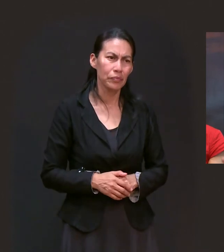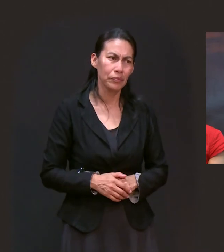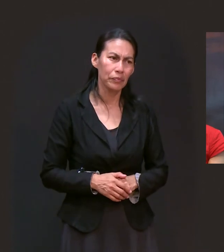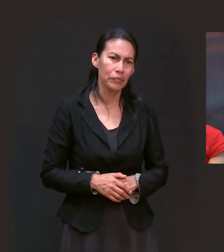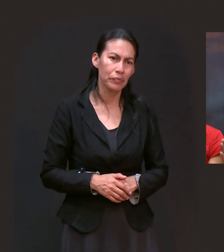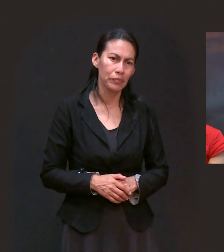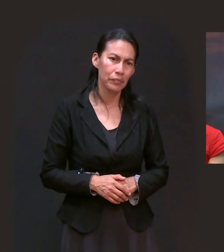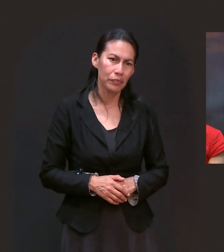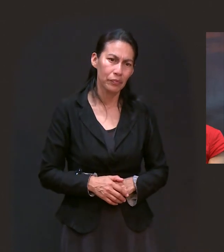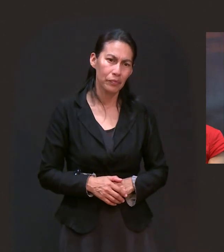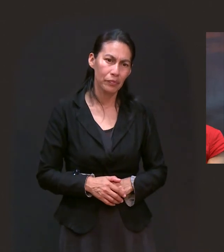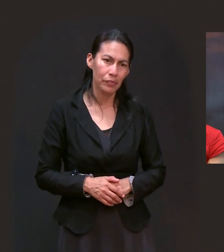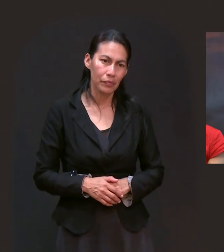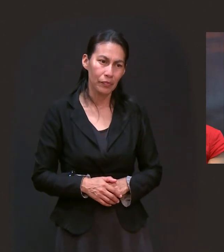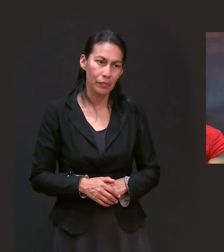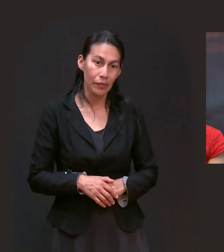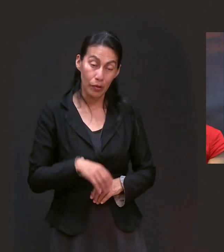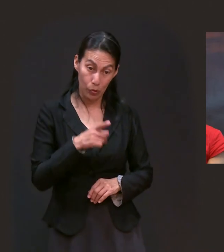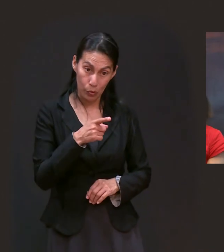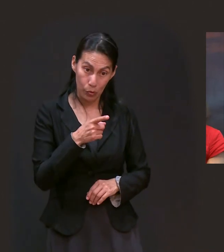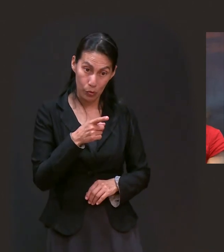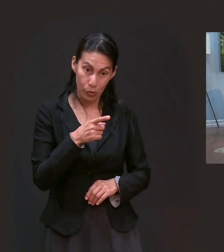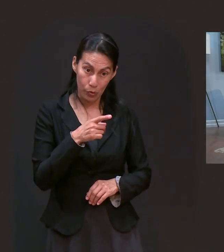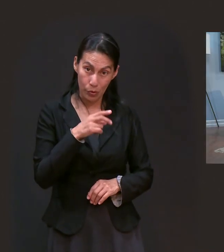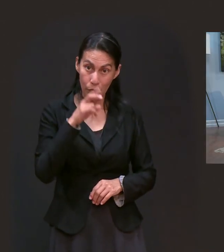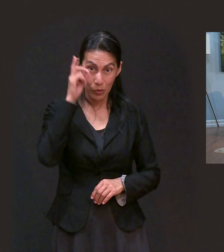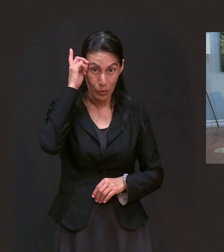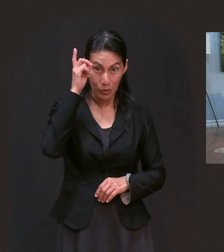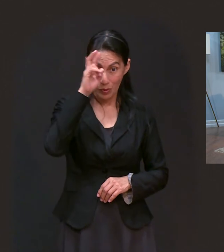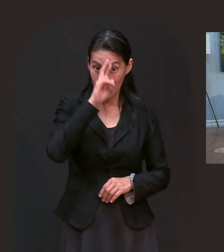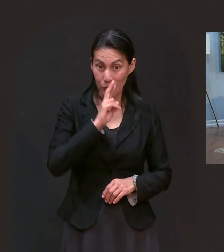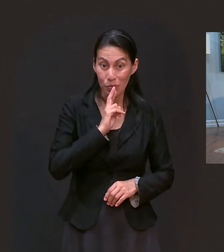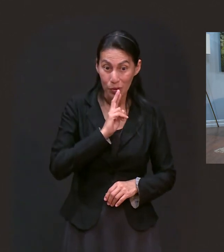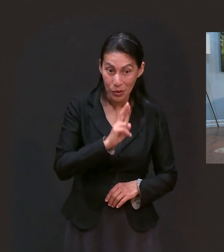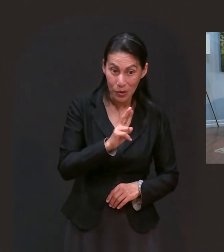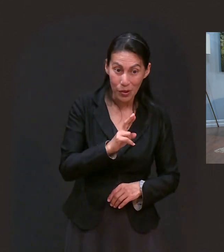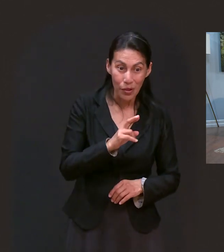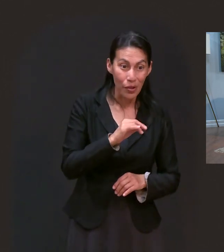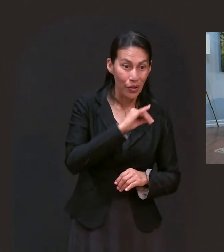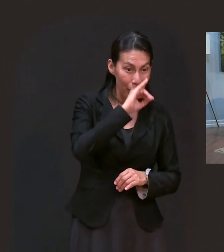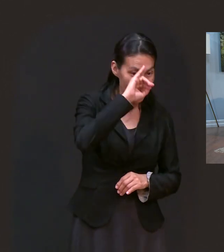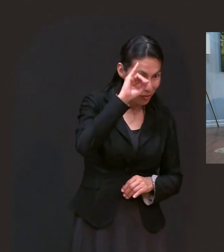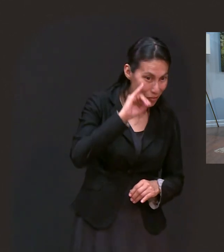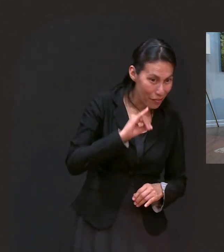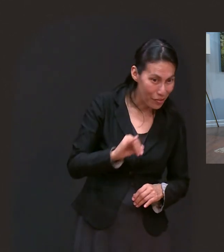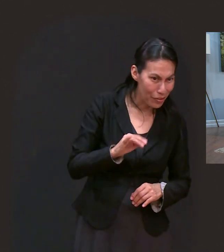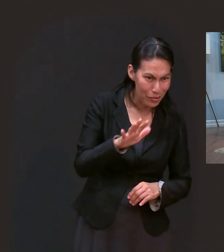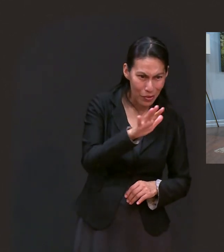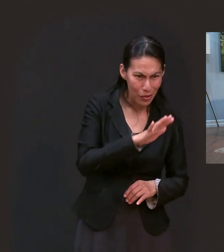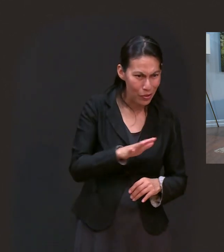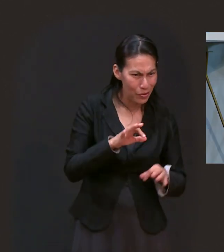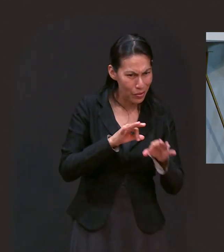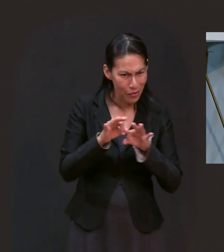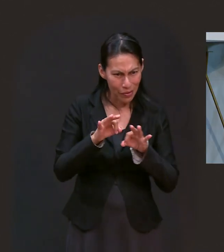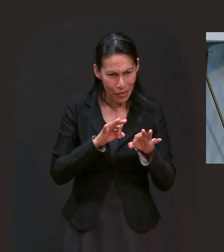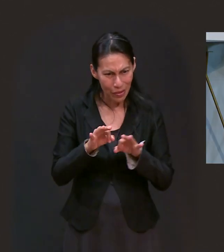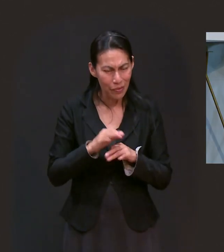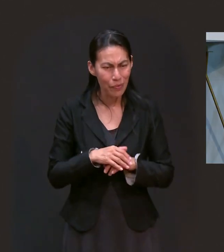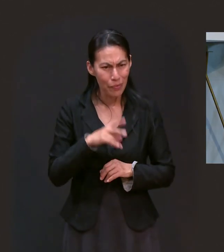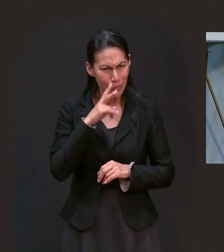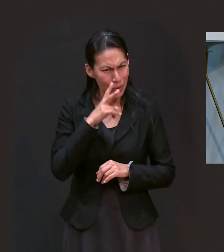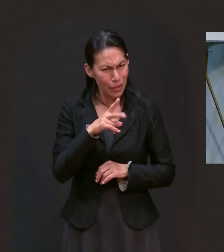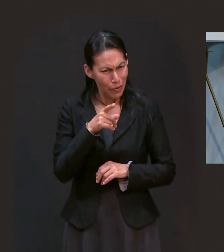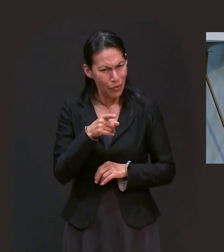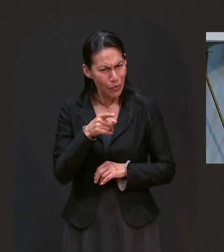ya ni modo vamos no siempre no bien me dicen esa respuesta del jefes del siglo de tú